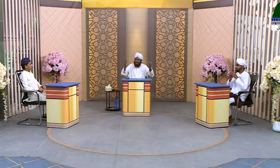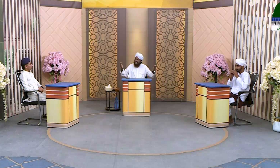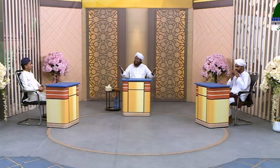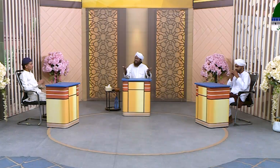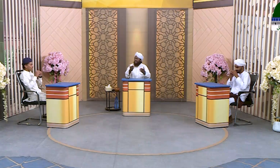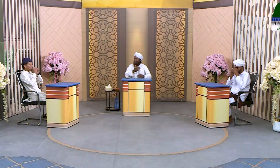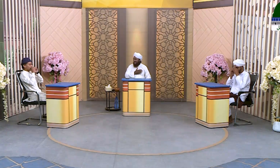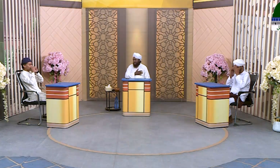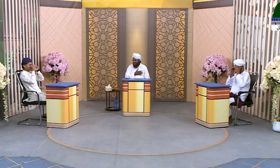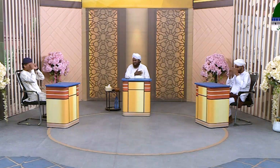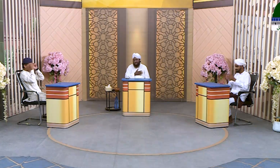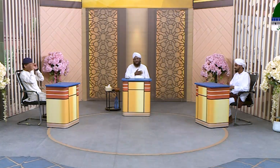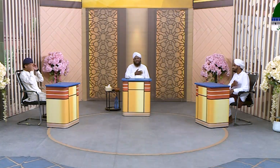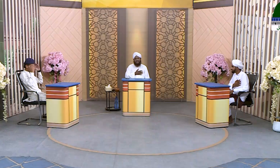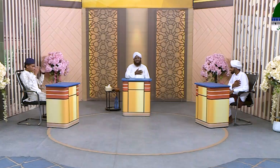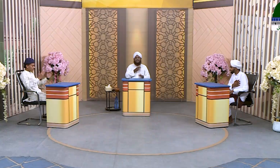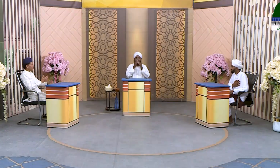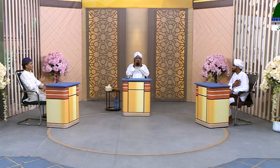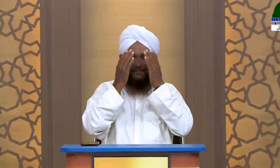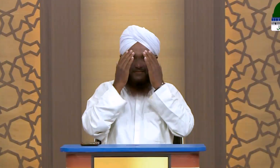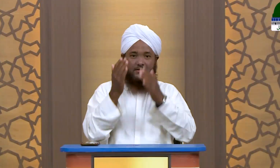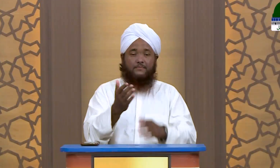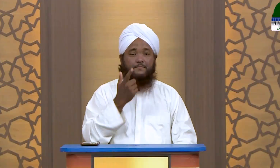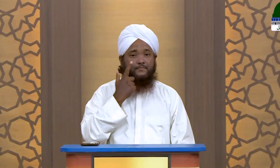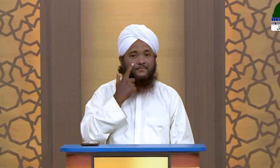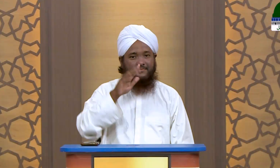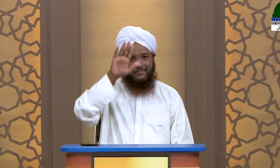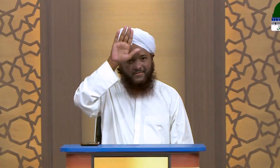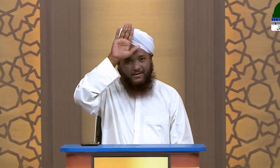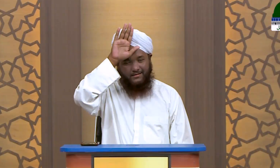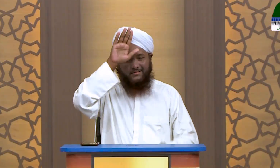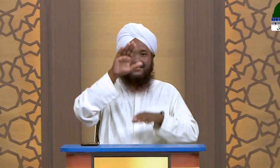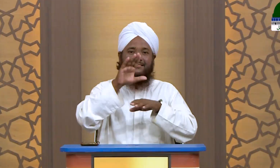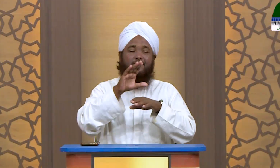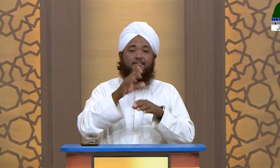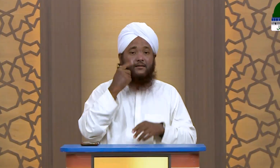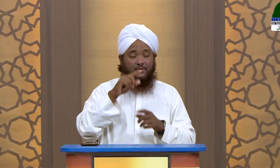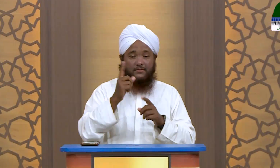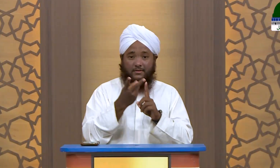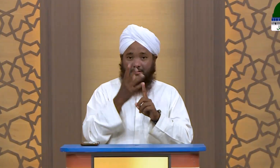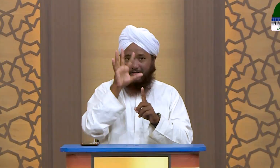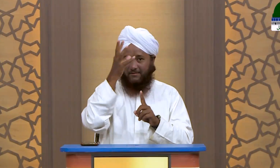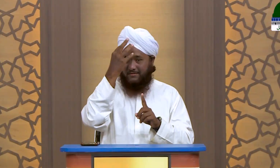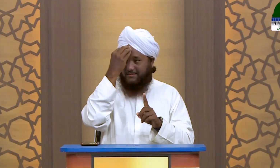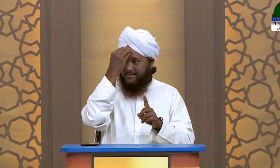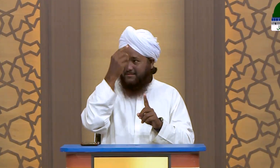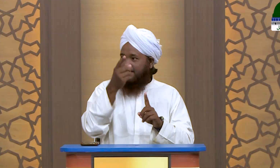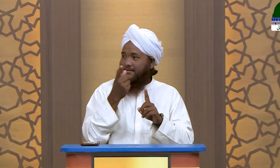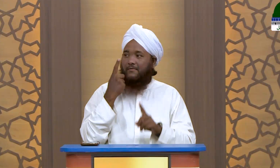اللہ علی محمد۔ شیخ طریقت، امیر اہل سنت، بانی دعوت اسلامی، حضرت علامہ مولانا ابو